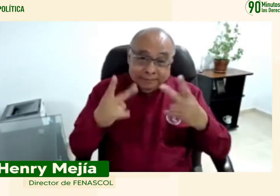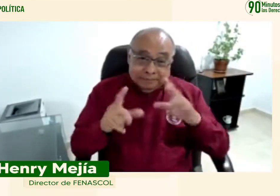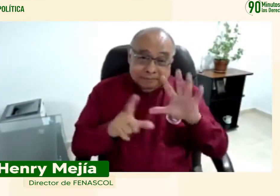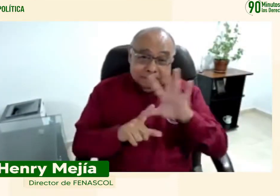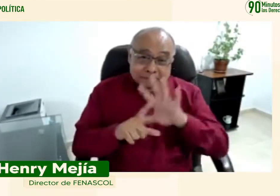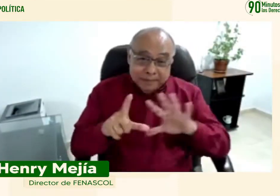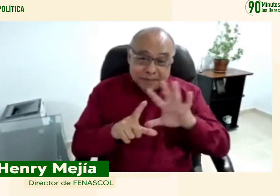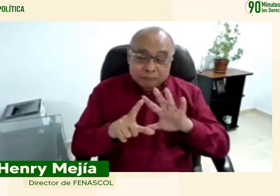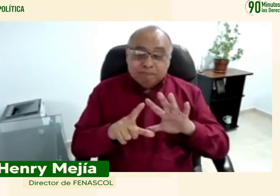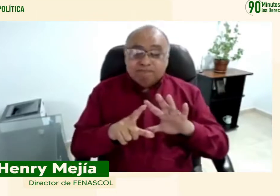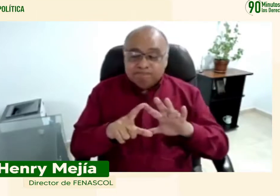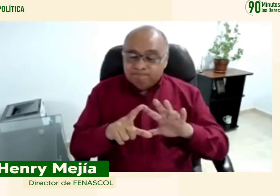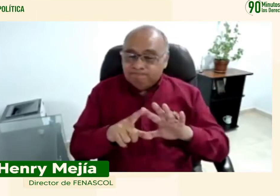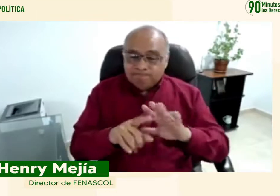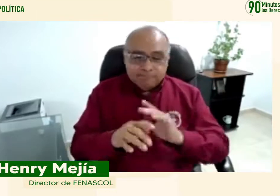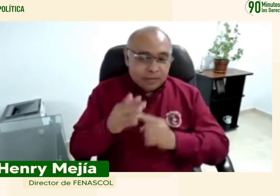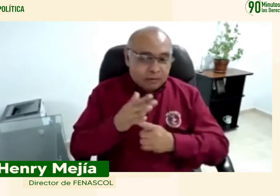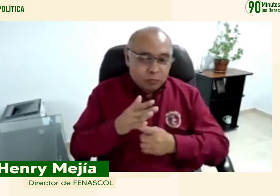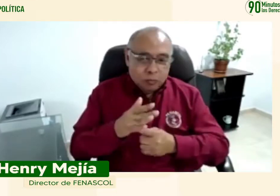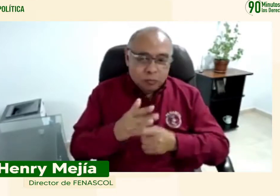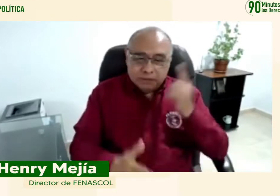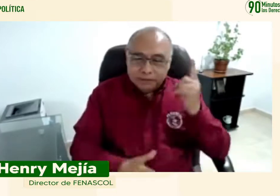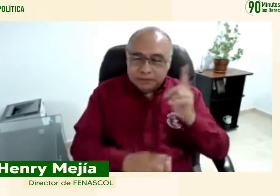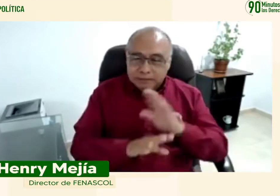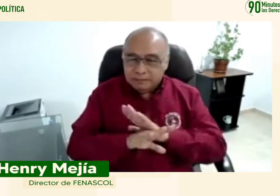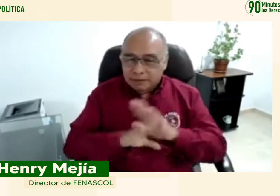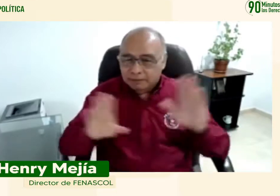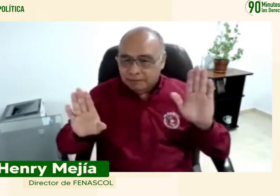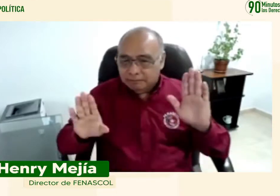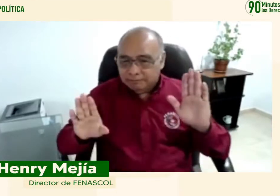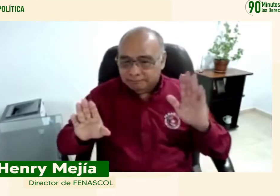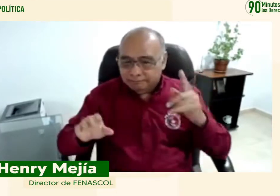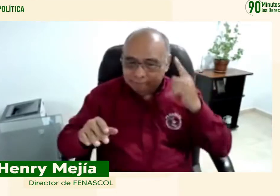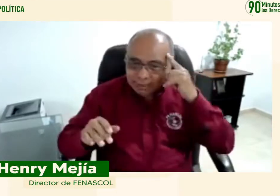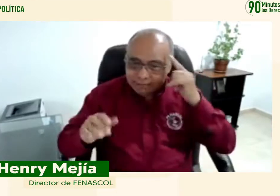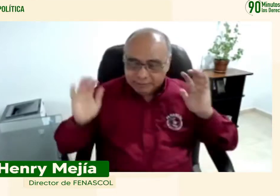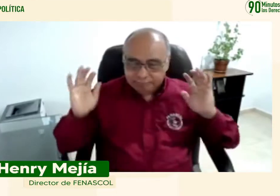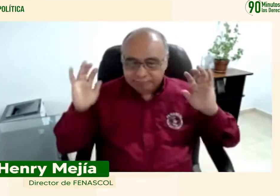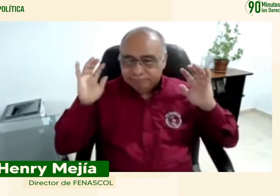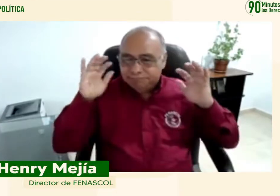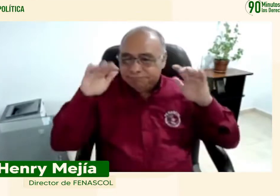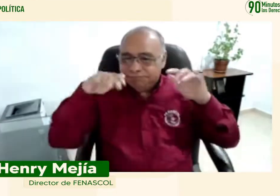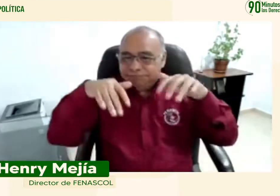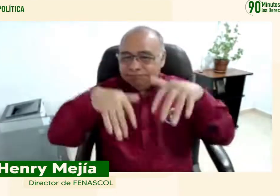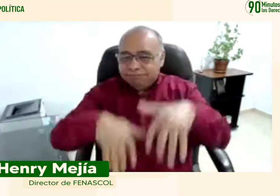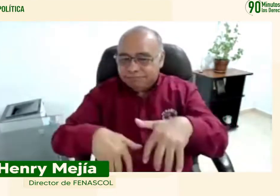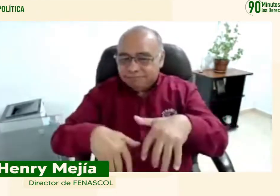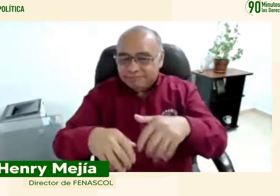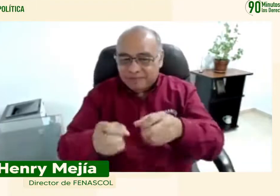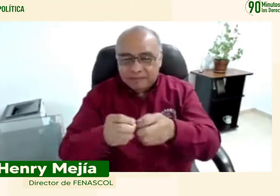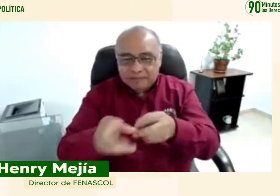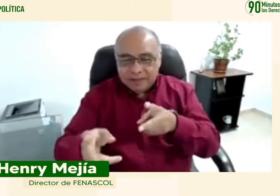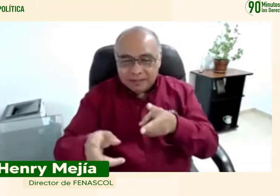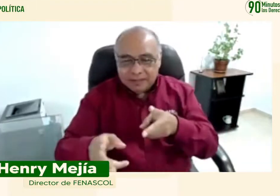bueno ya vieron este vídeo y mejor dicho ya estamos listos para este encuentro